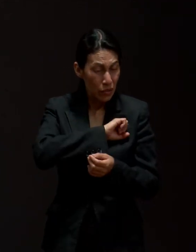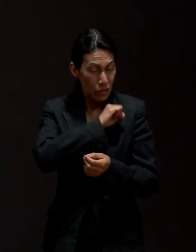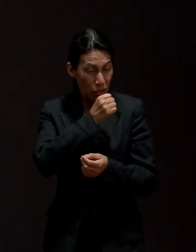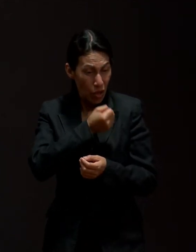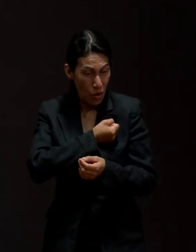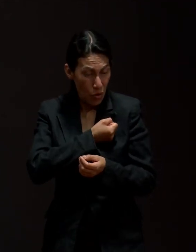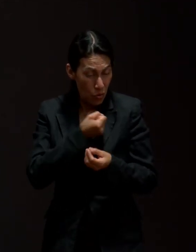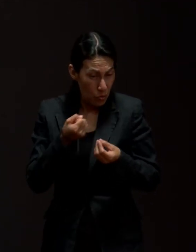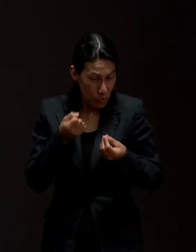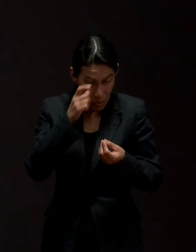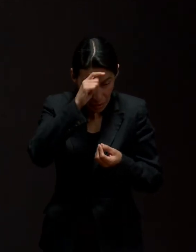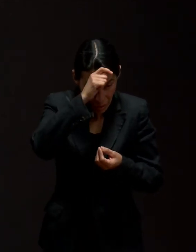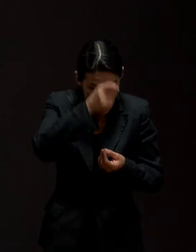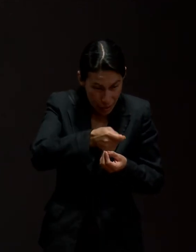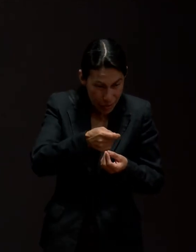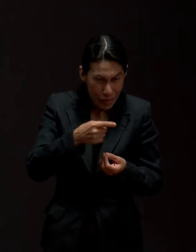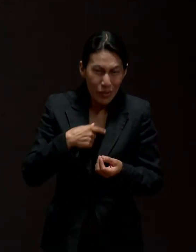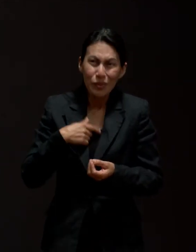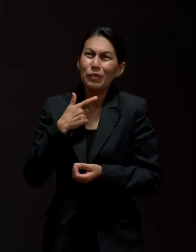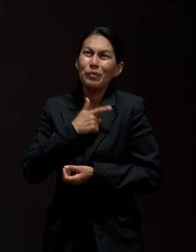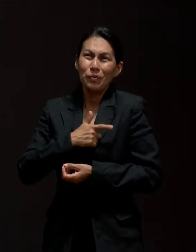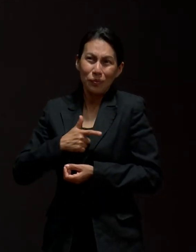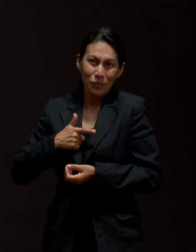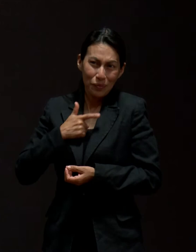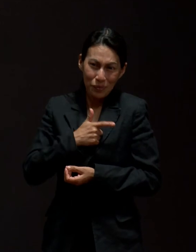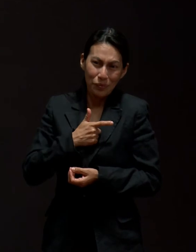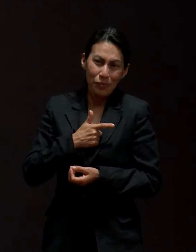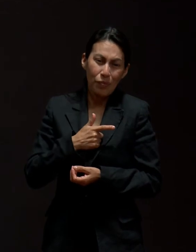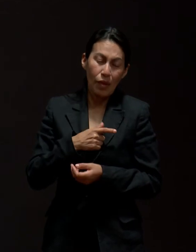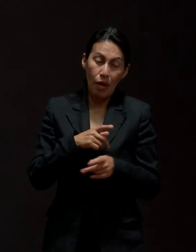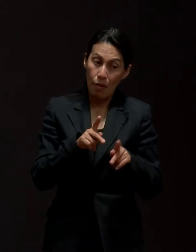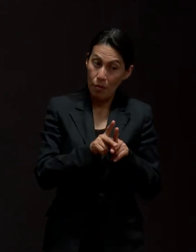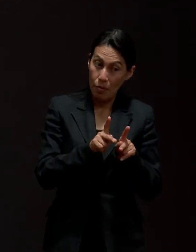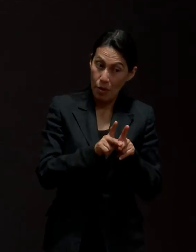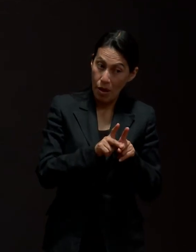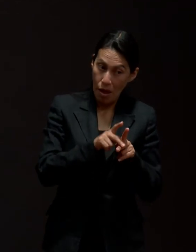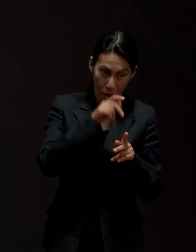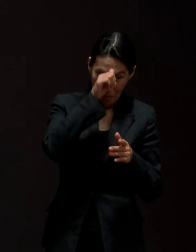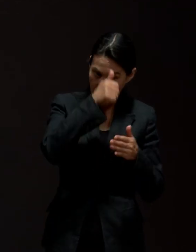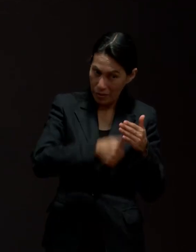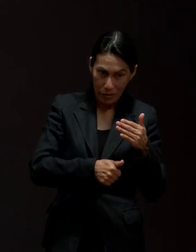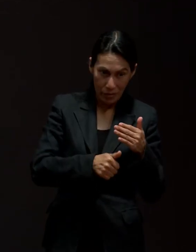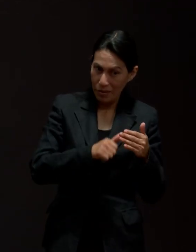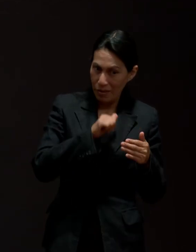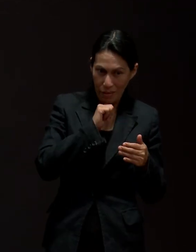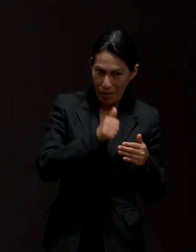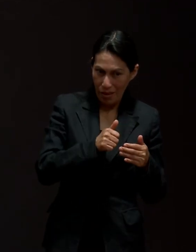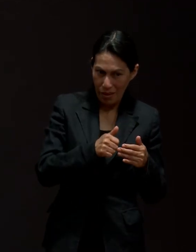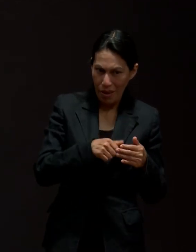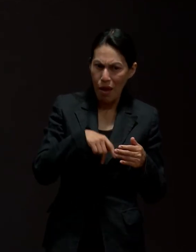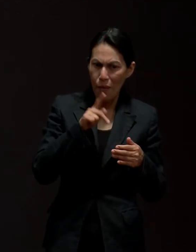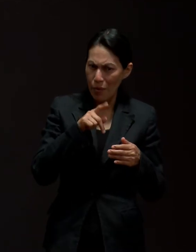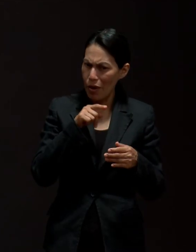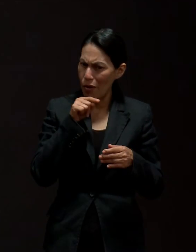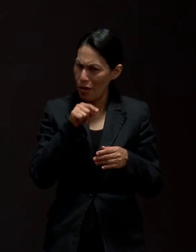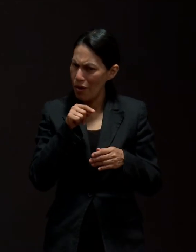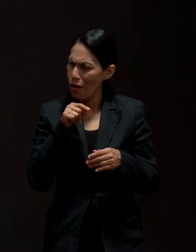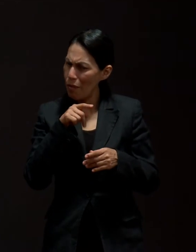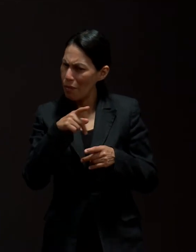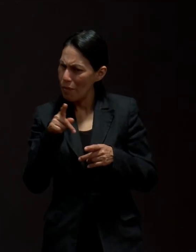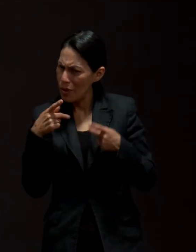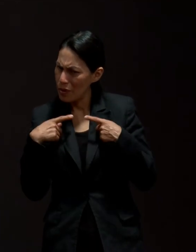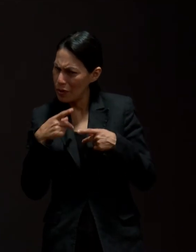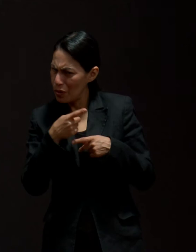en su vida, en la salud de ella. Y eso me da mucho gusto. También tenemos... Prima no adventista. Sí, prima no